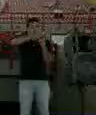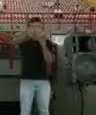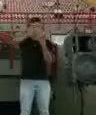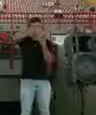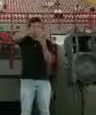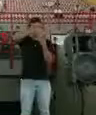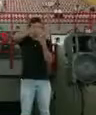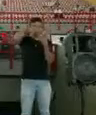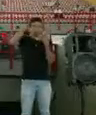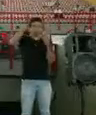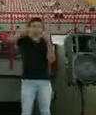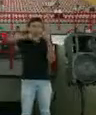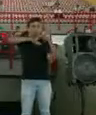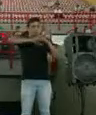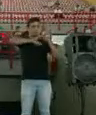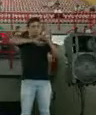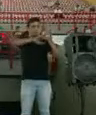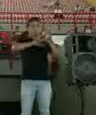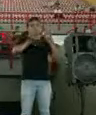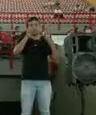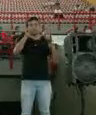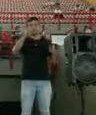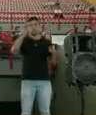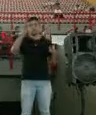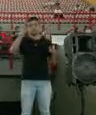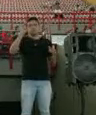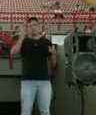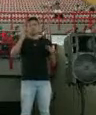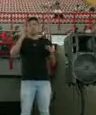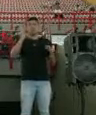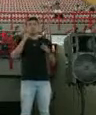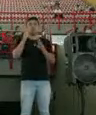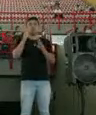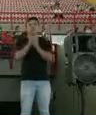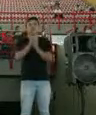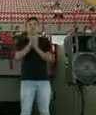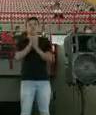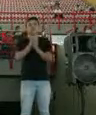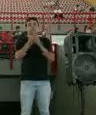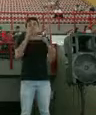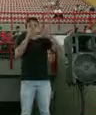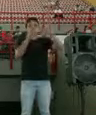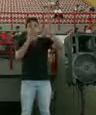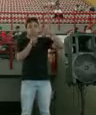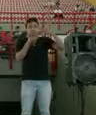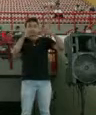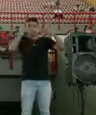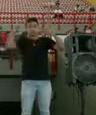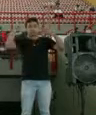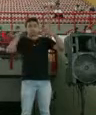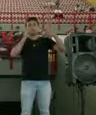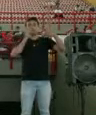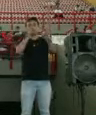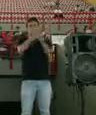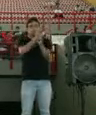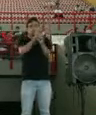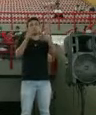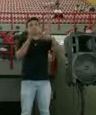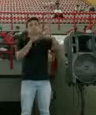decorrente do depósito de quê? De ácido úrico, por 3 causas principais. Primeira